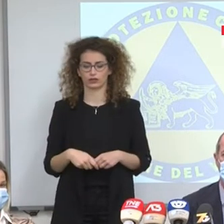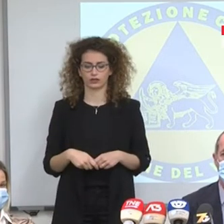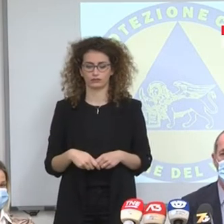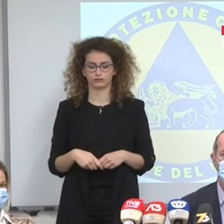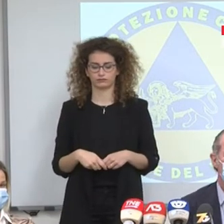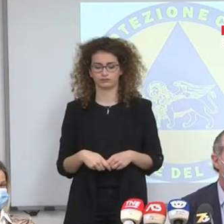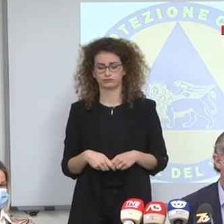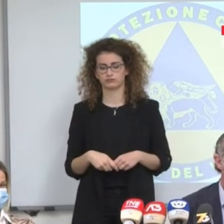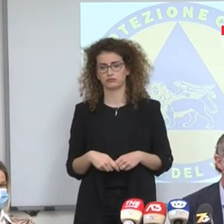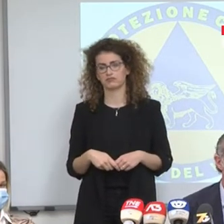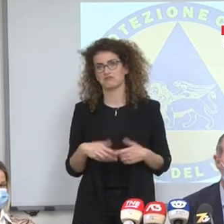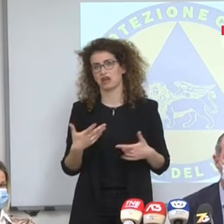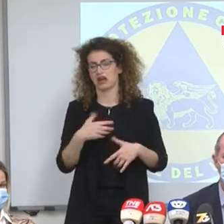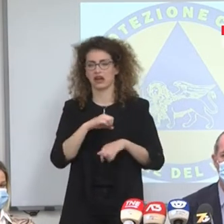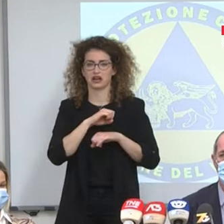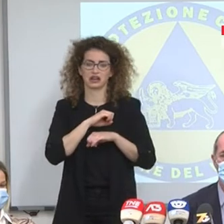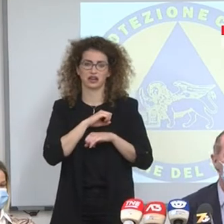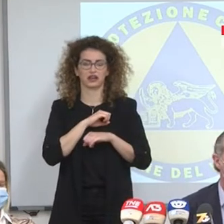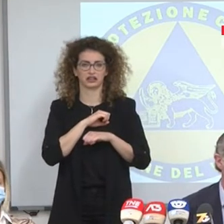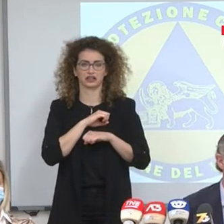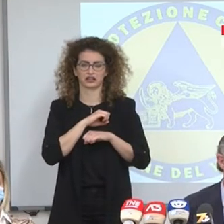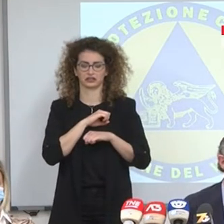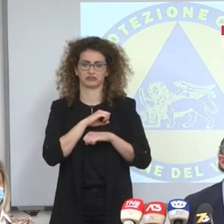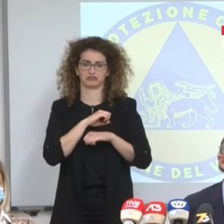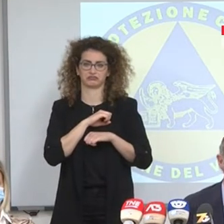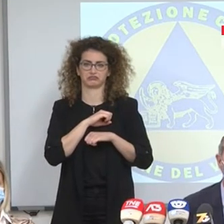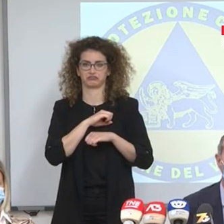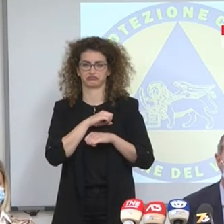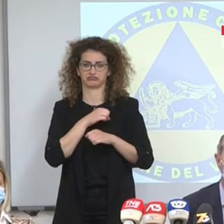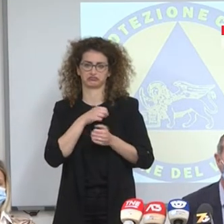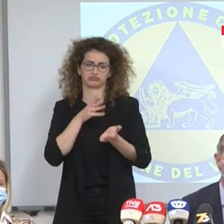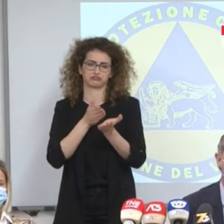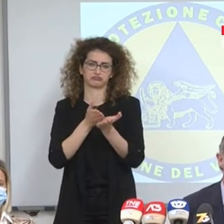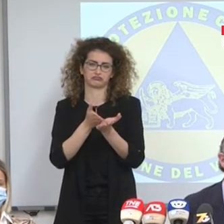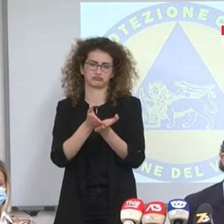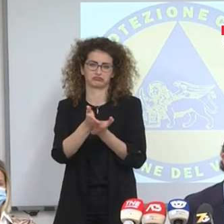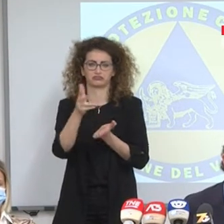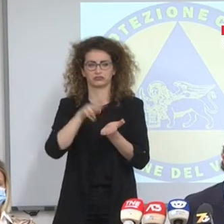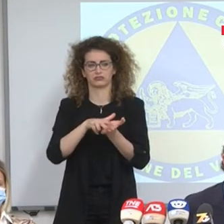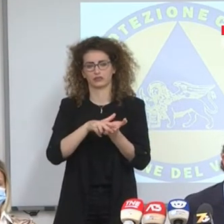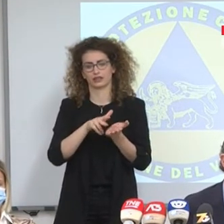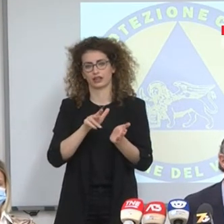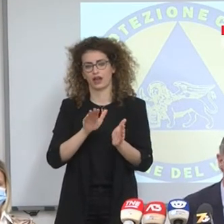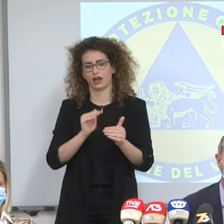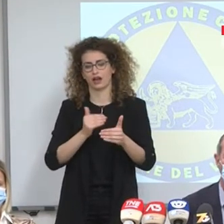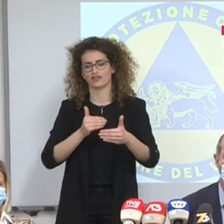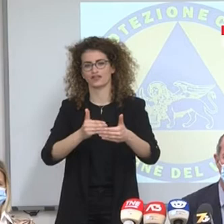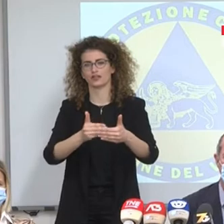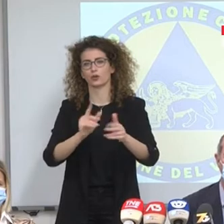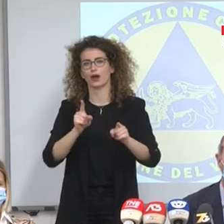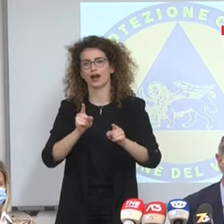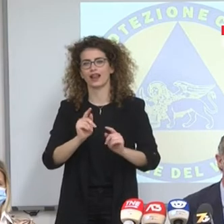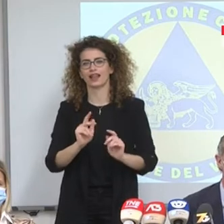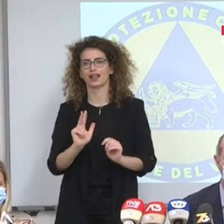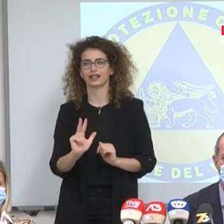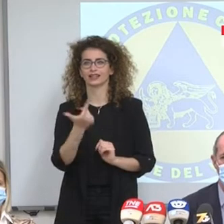ragionevoli motivi di pensare di confermare, diciamo, il nostro trend e quindi di andare verso la terza settimana, che dovrebbe